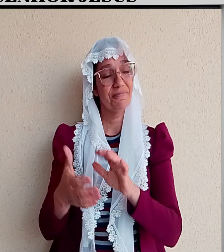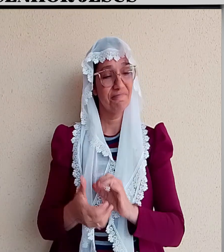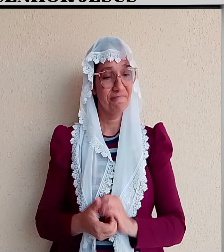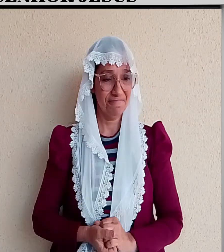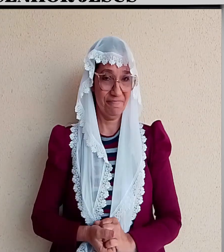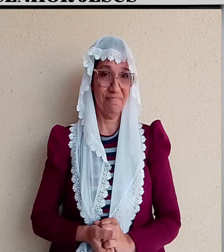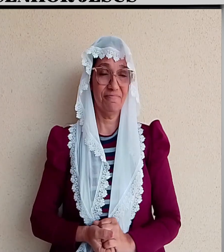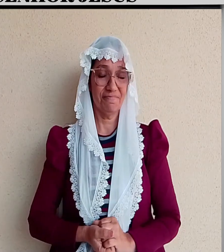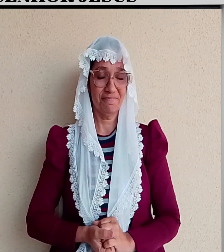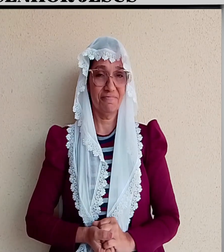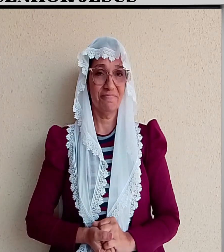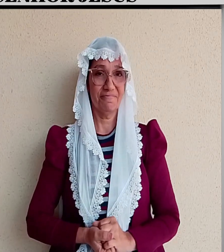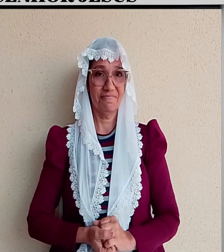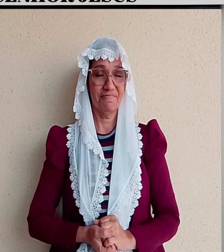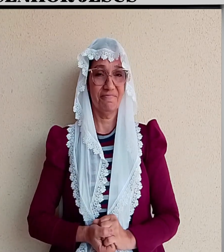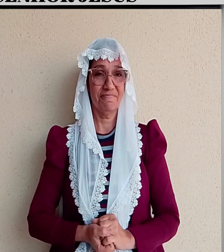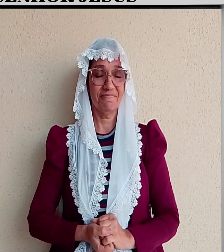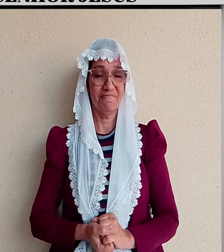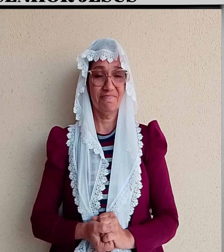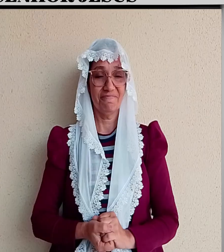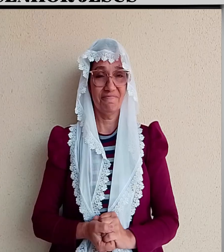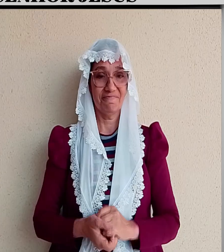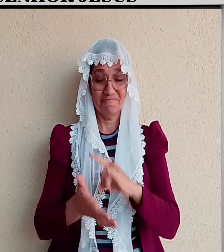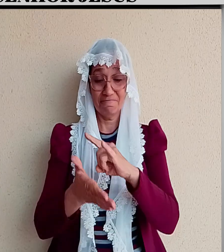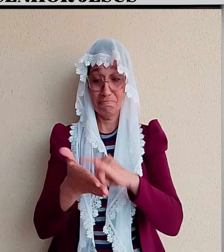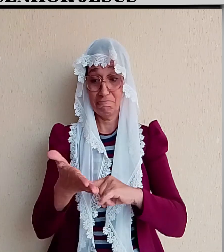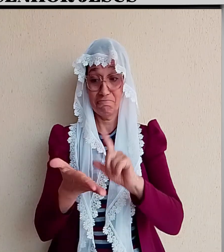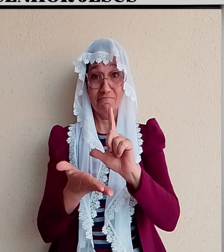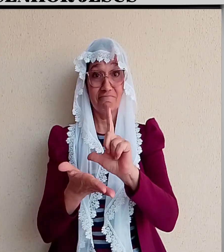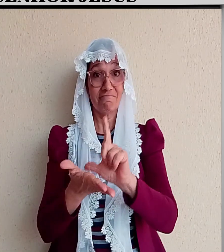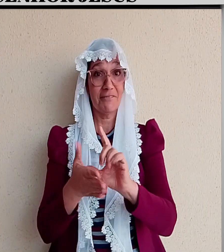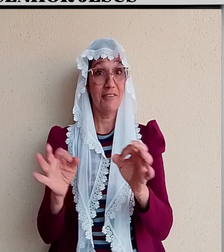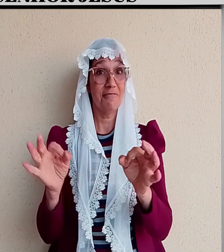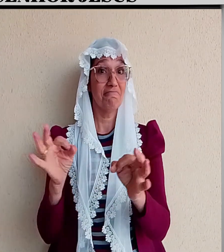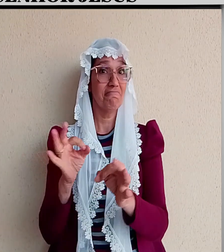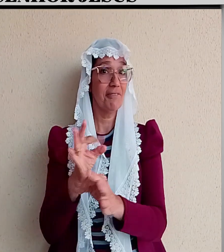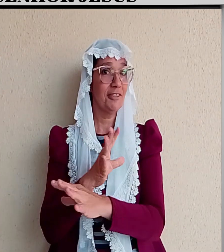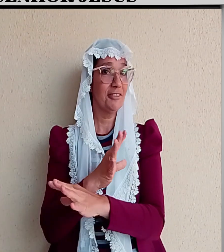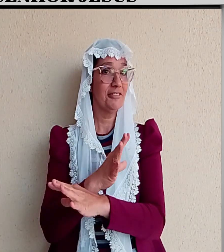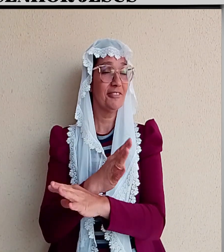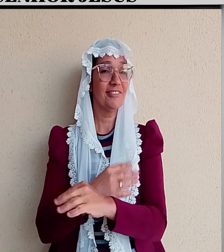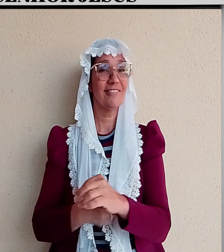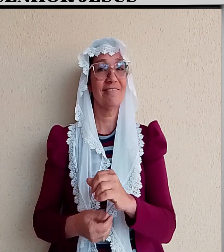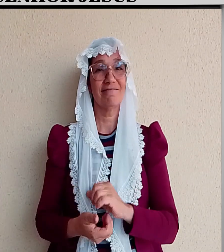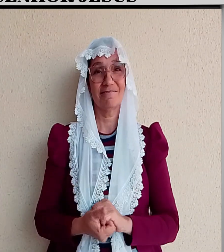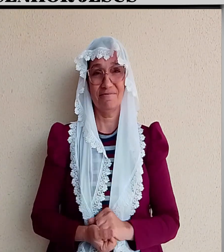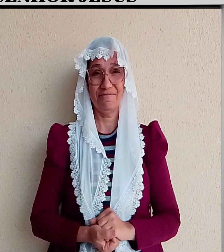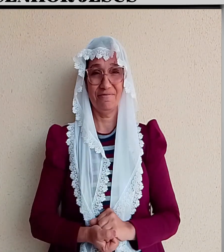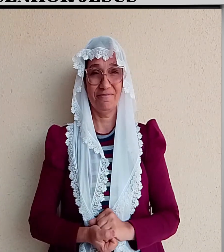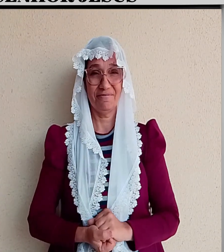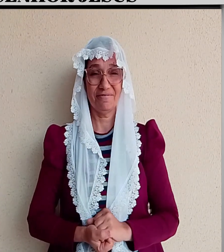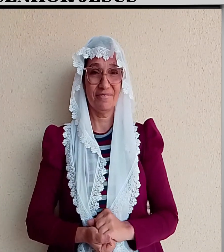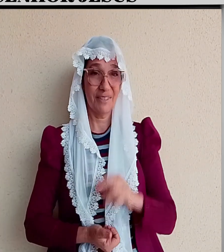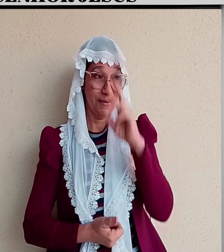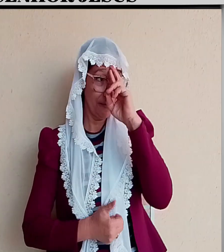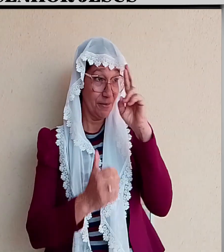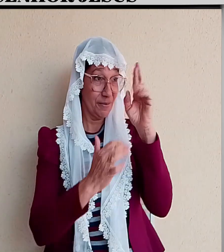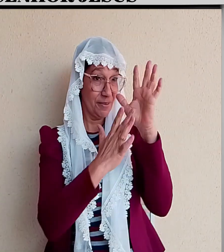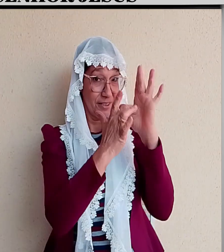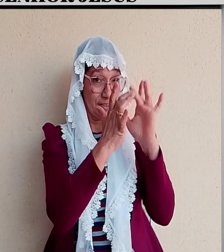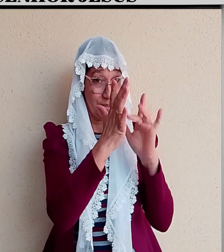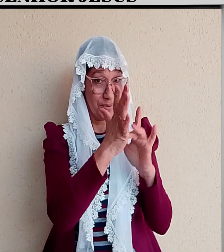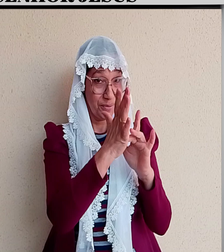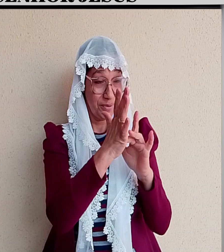está impresso em nome do Senhor Jesus, o dono do hospital. Glória a Jesus. Aleluia. E aquele que não tem